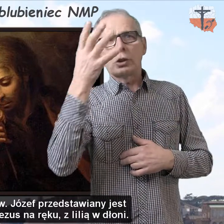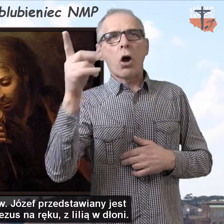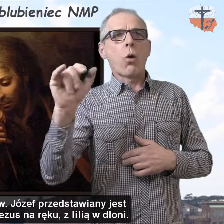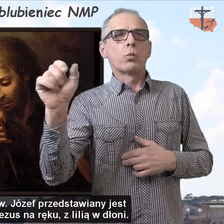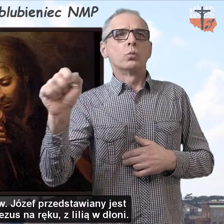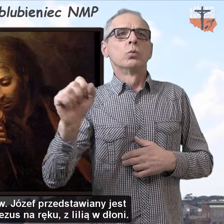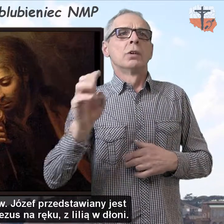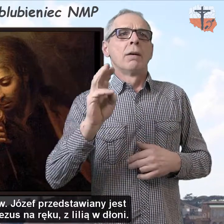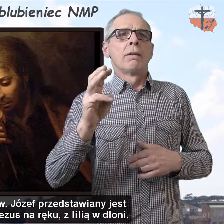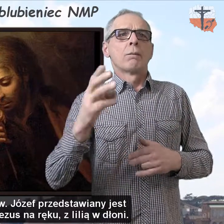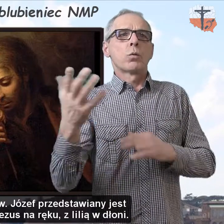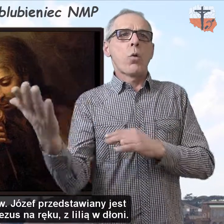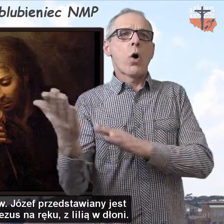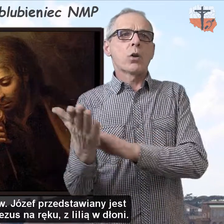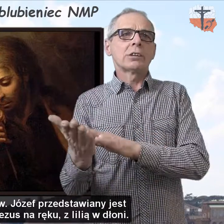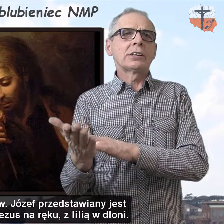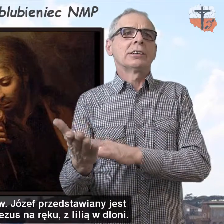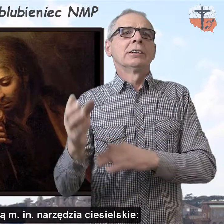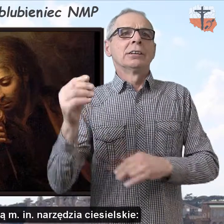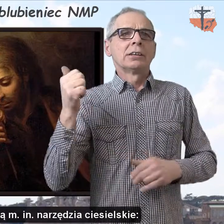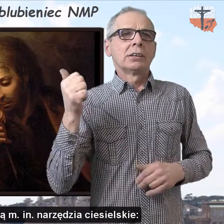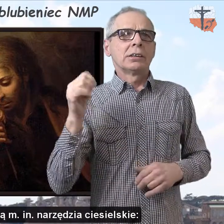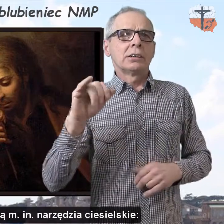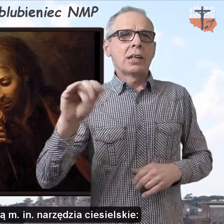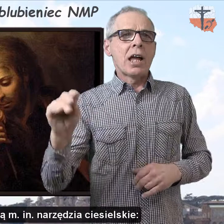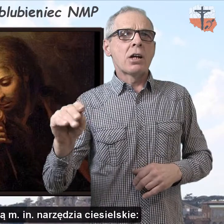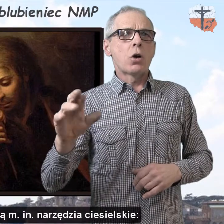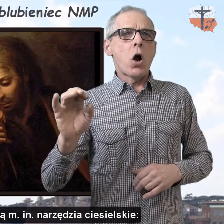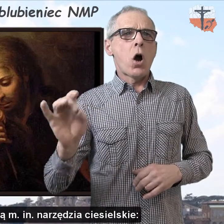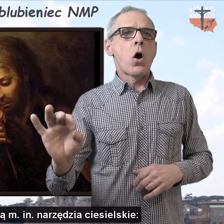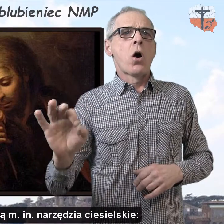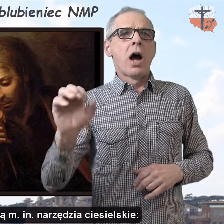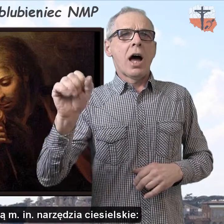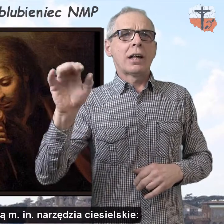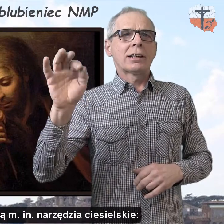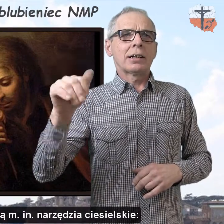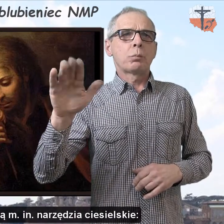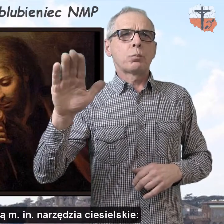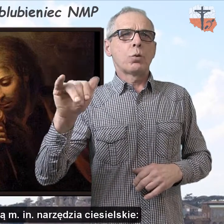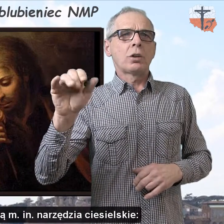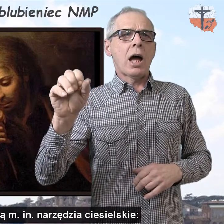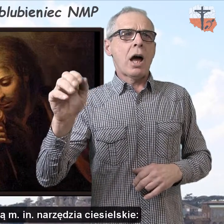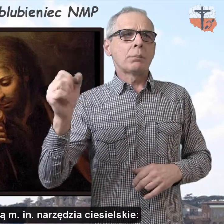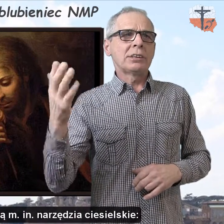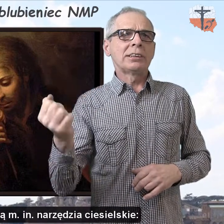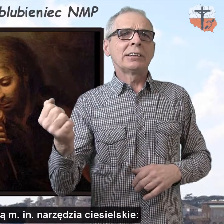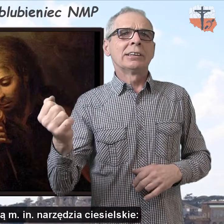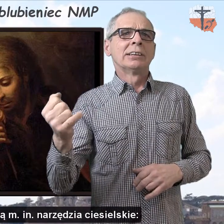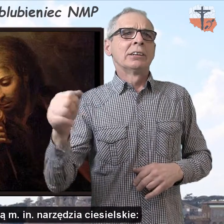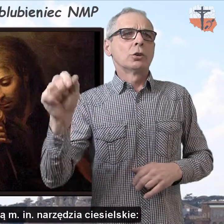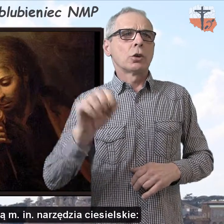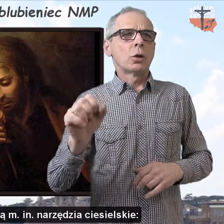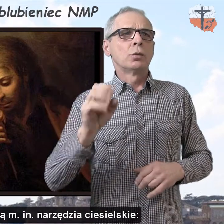lilią w dłoni. Jego atrybutami są między innymi